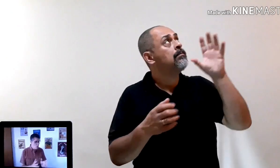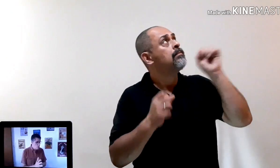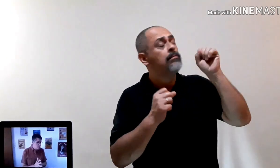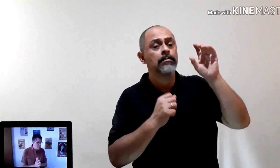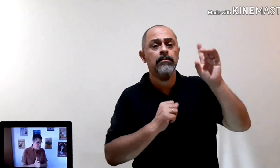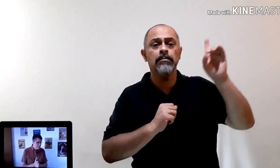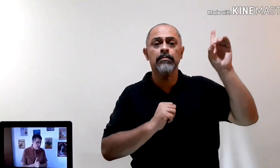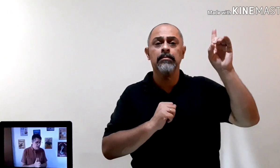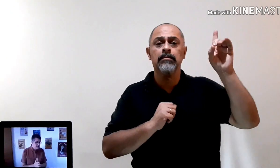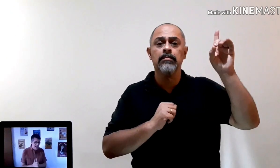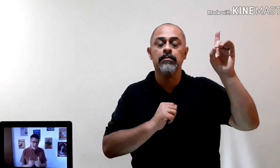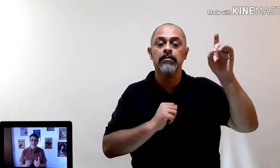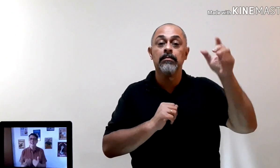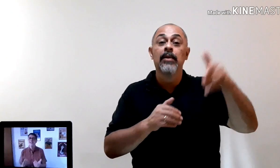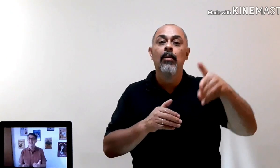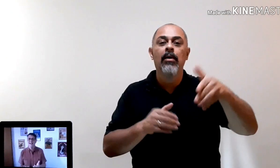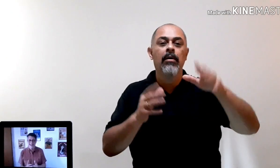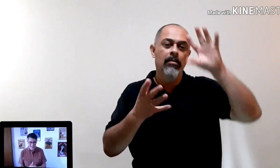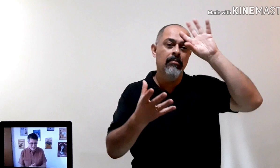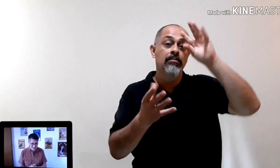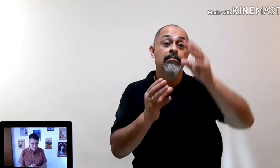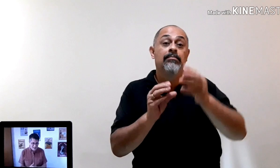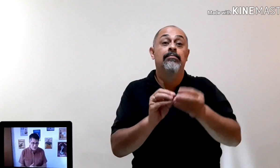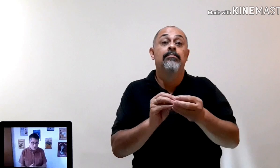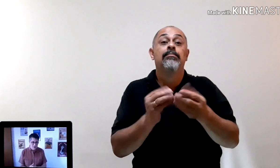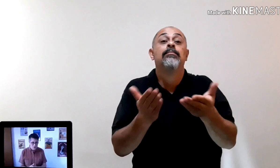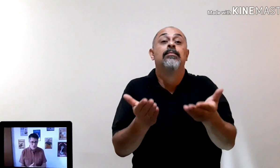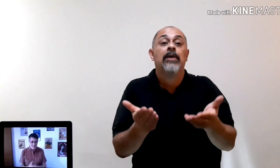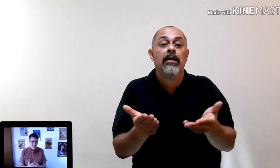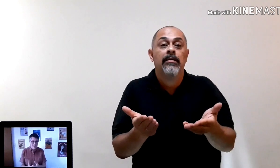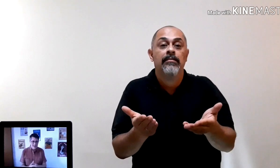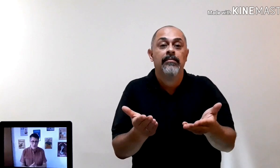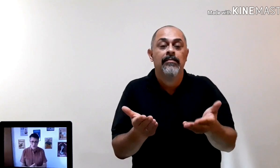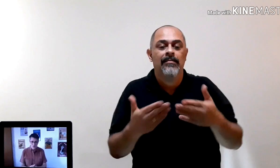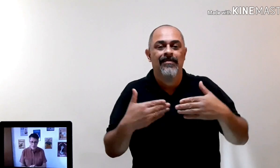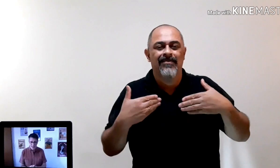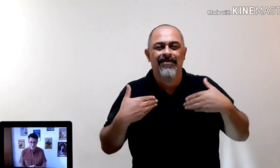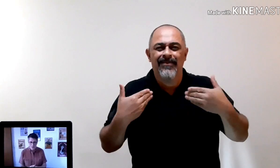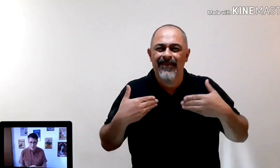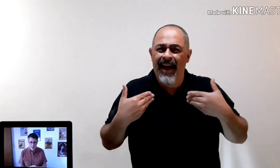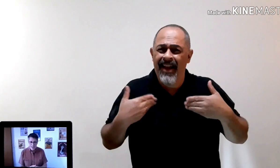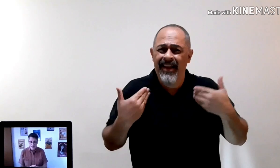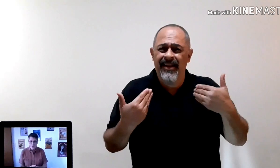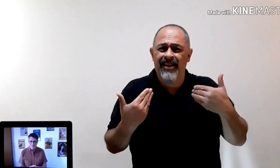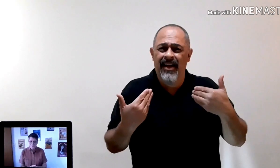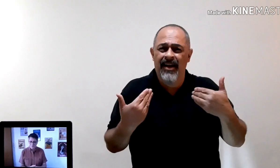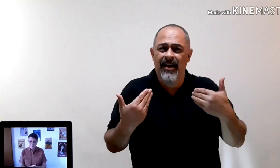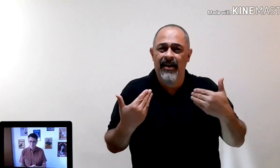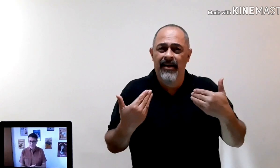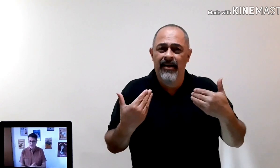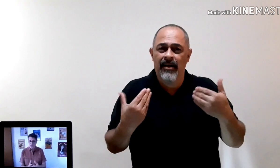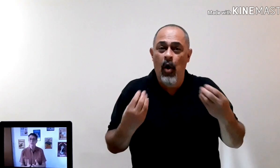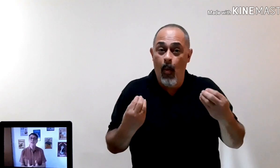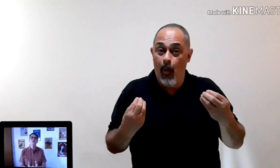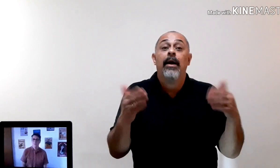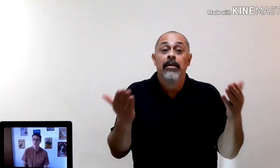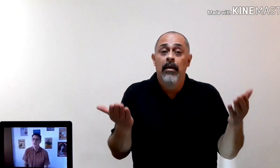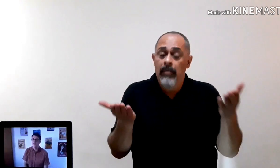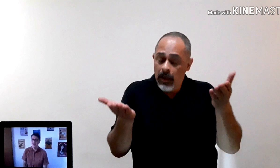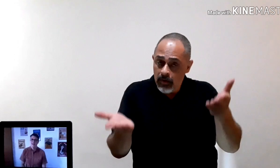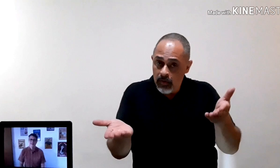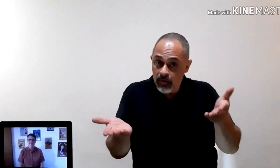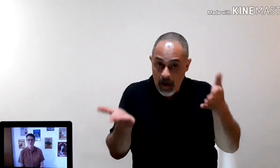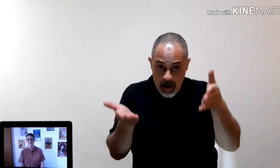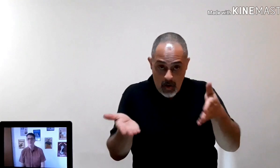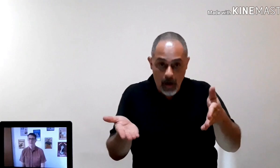gente pode concluir? Da alegria nas provações, da alegria no sofrimento, né? Então, a gente vê que a gente